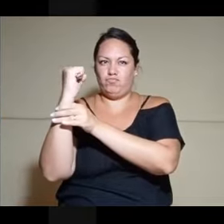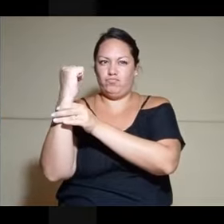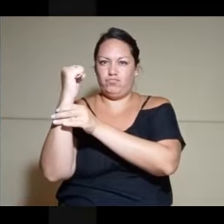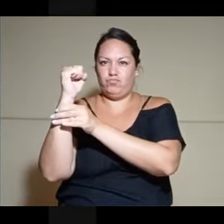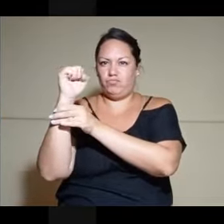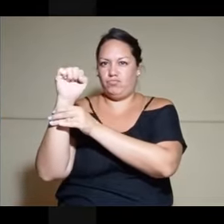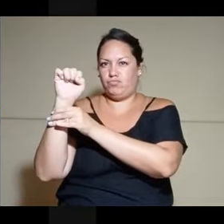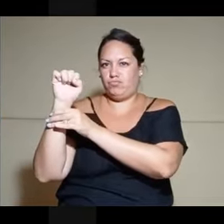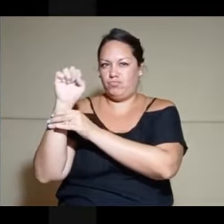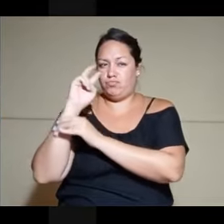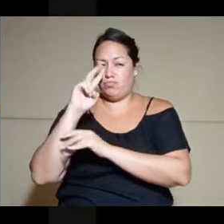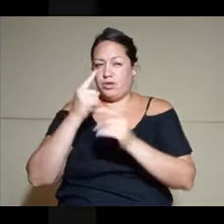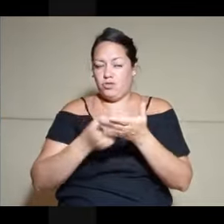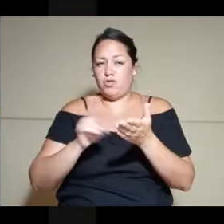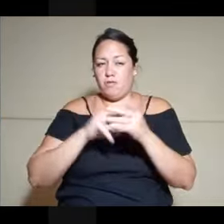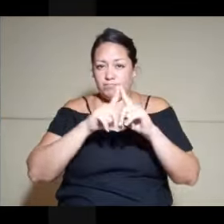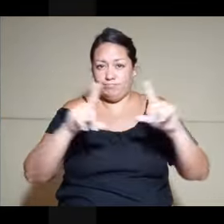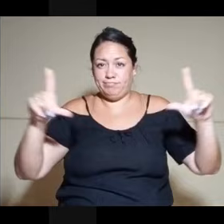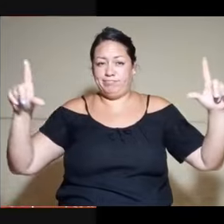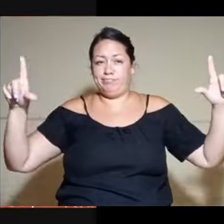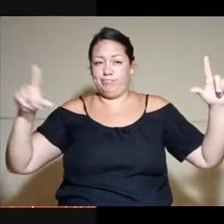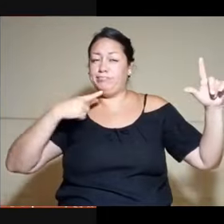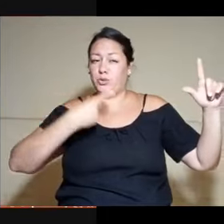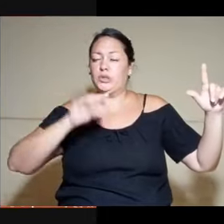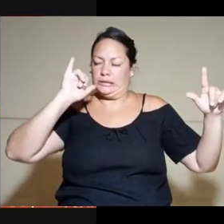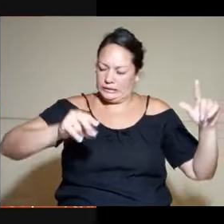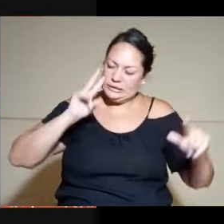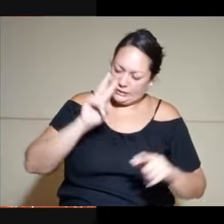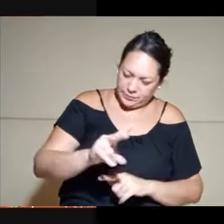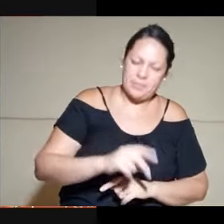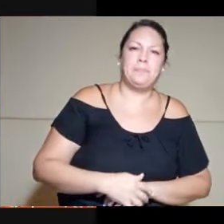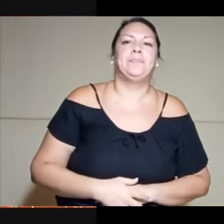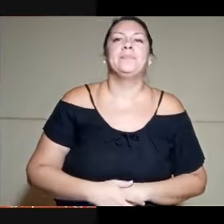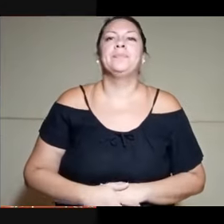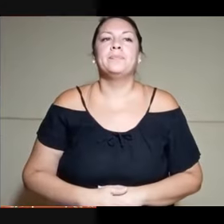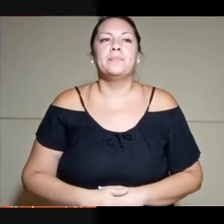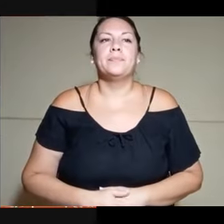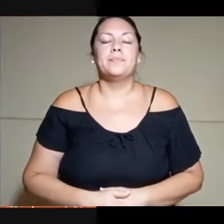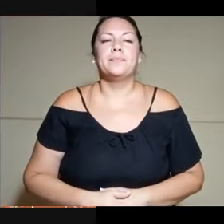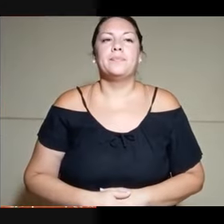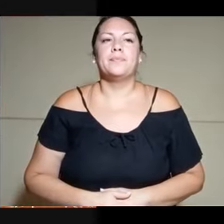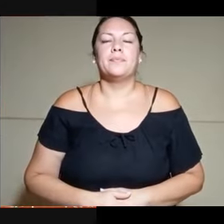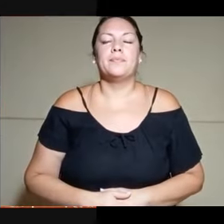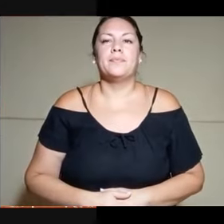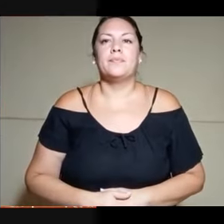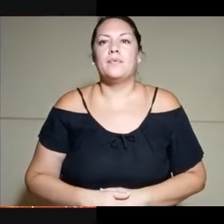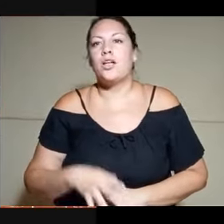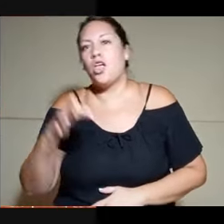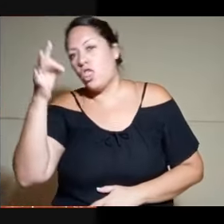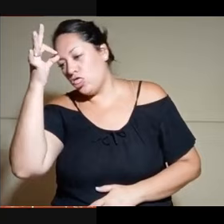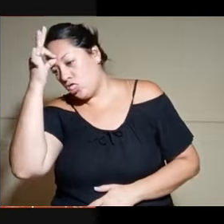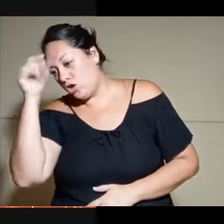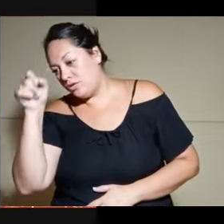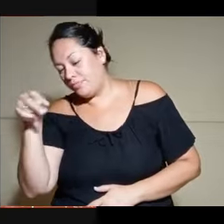craneal 11. ¿Sí? Sí. Bien. Entonces, ahí se ve la presentación de vuelta. Esos dos pares, Sí. el 11 y el 12,